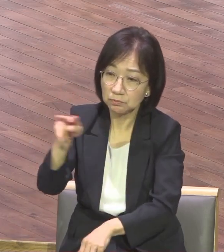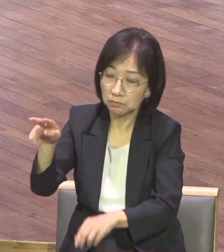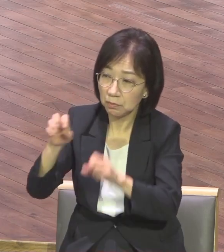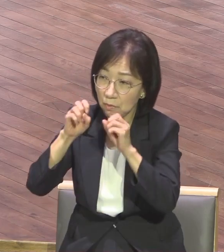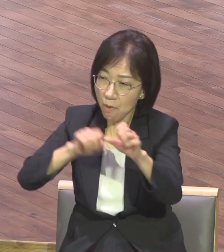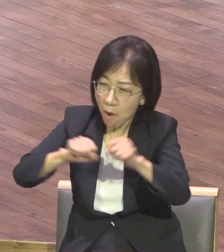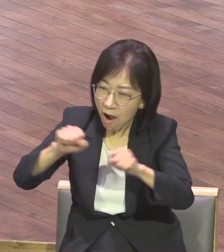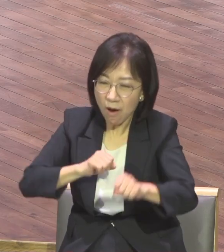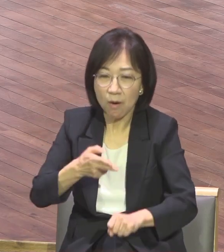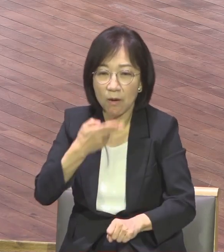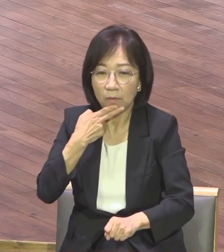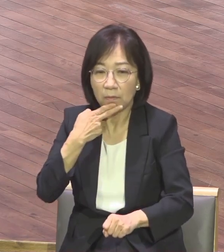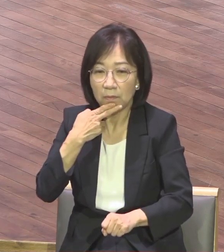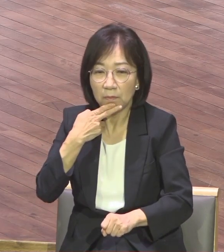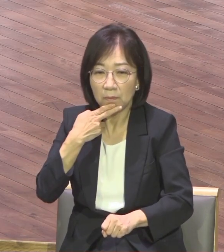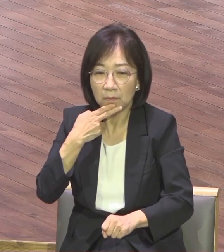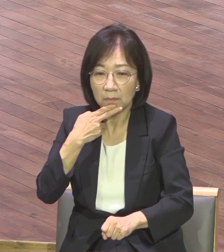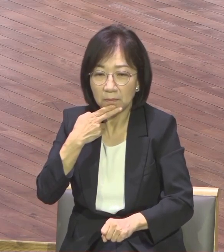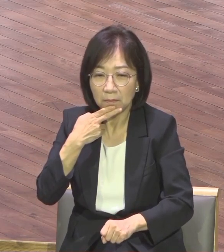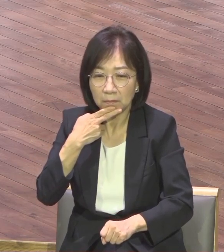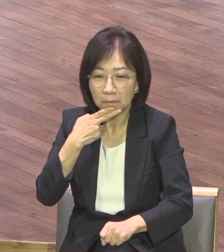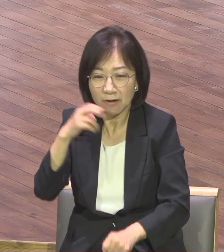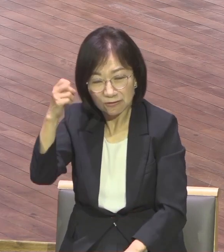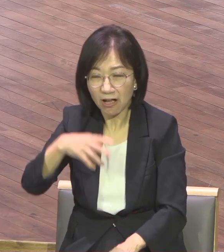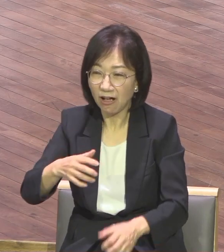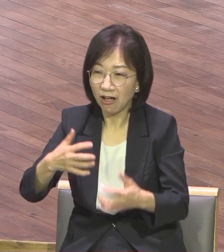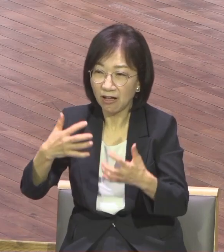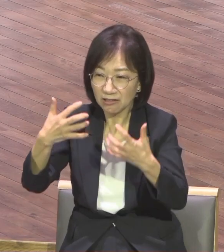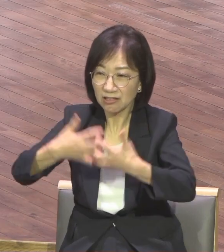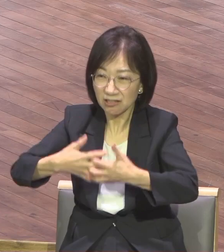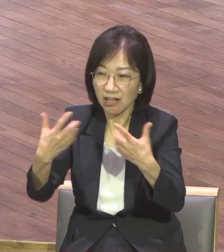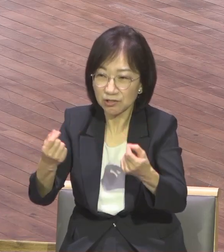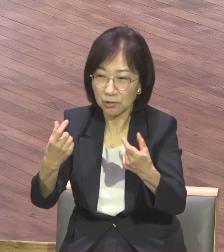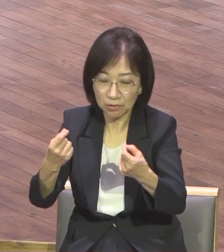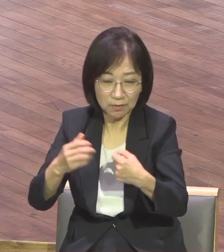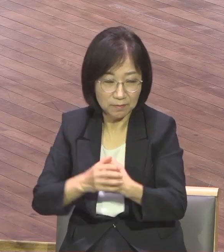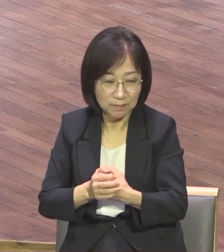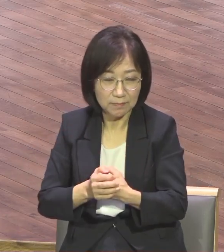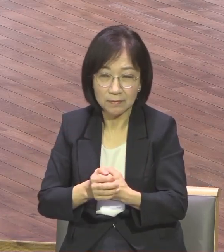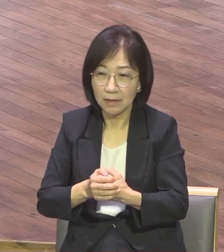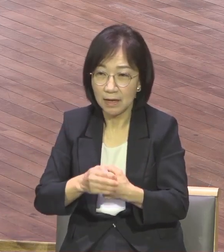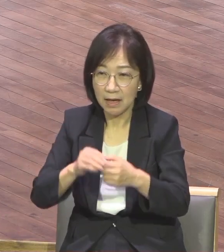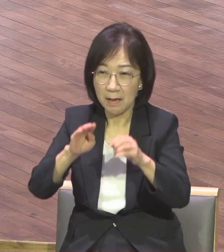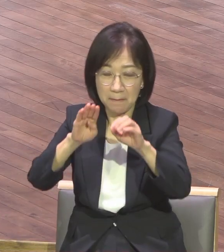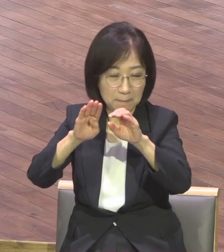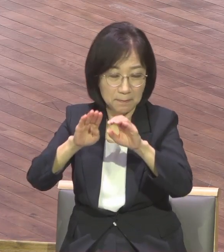매니먼트 처치. 기념비적 교회. 기념비적. 기념 관광지.